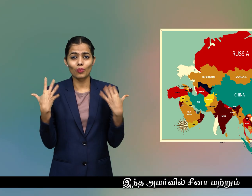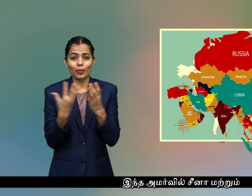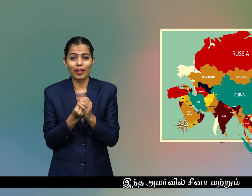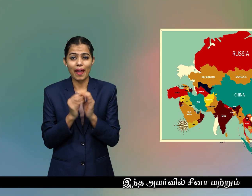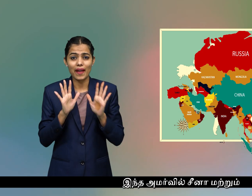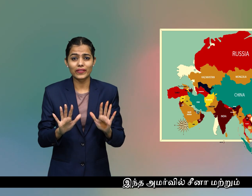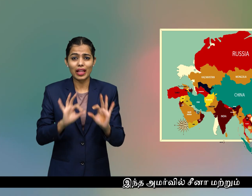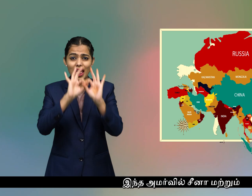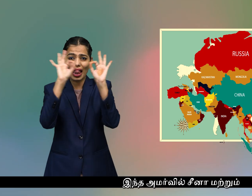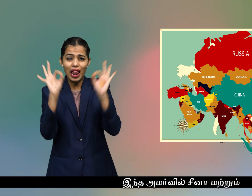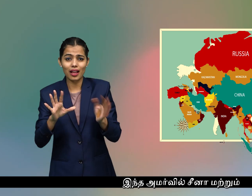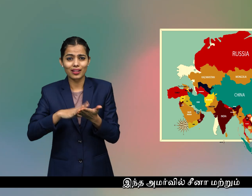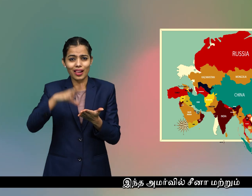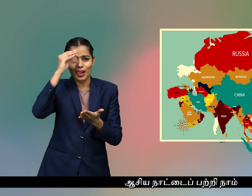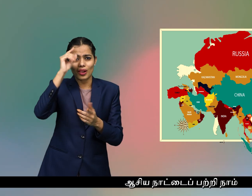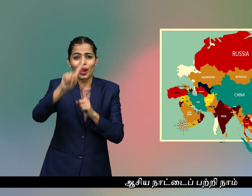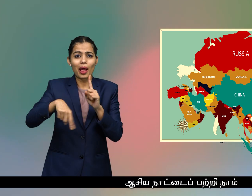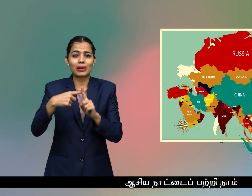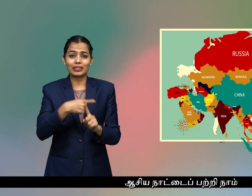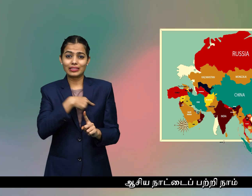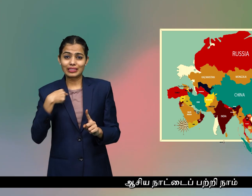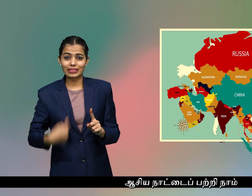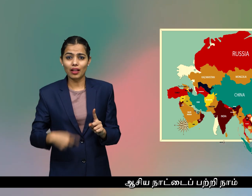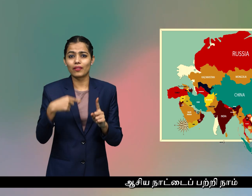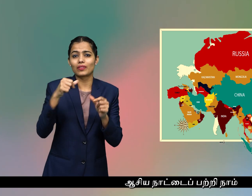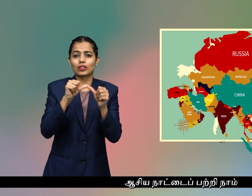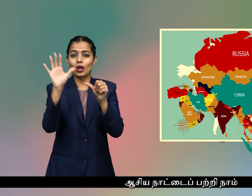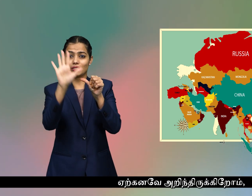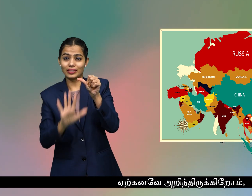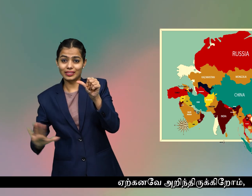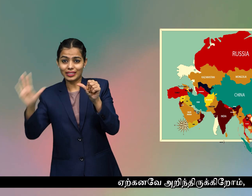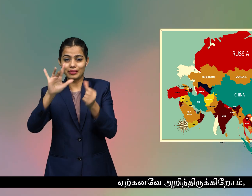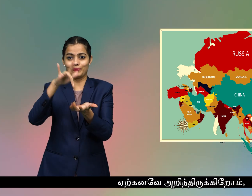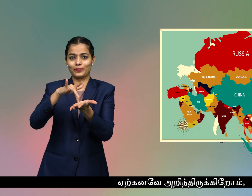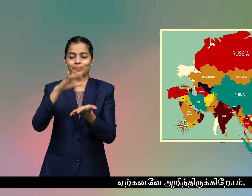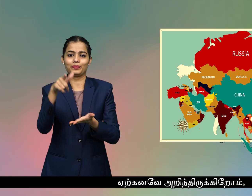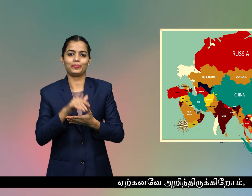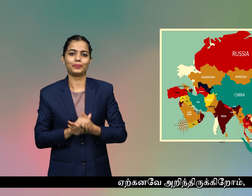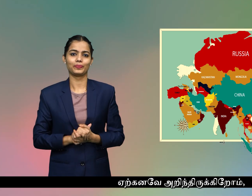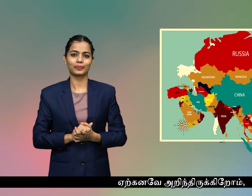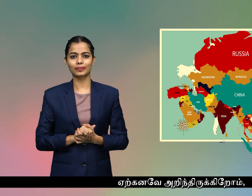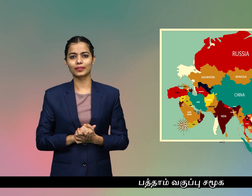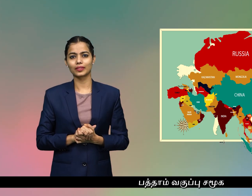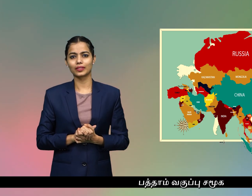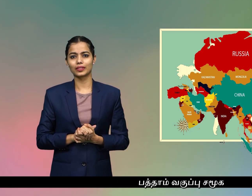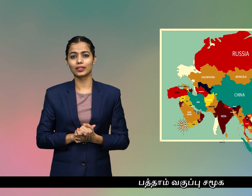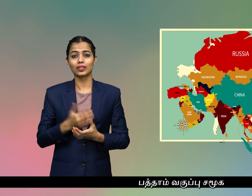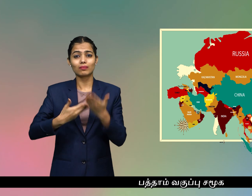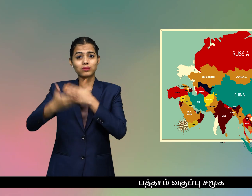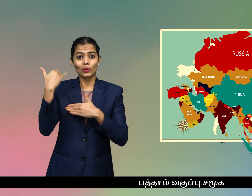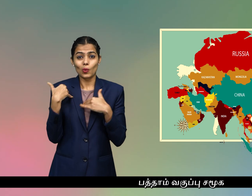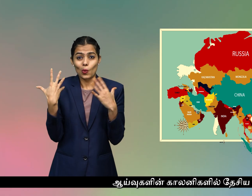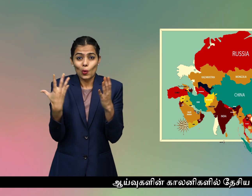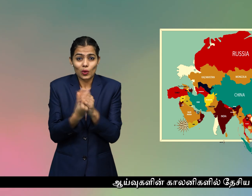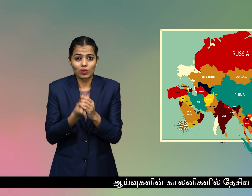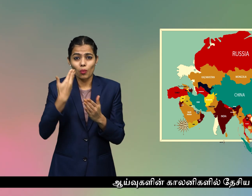இந்த அமர்வில் சீனா மற்றும் ஆசிய நாட்டை பற்றி நாம் ஏற்கனவே அறிந்திருக்கிறோம். 10ஆம் வகுப்பு